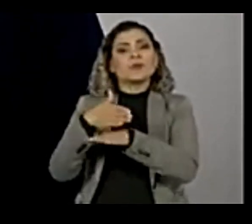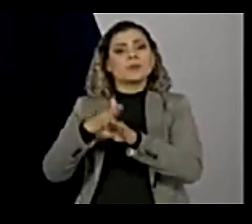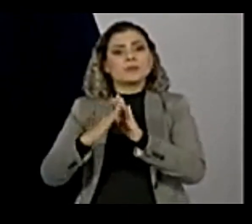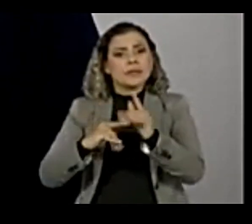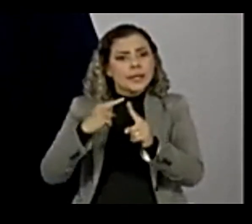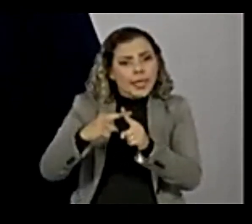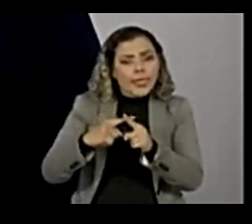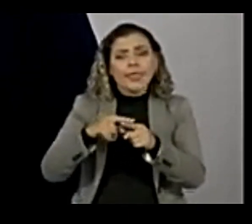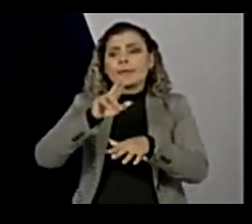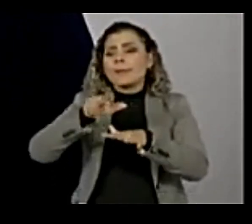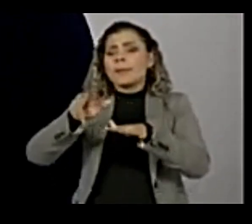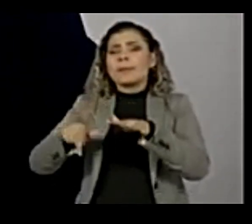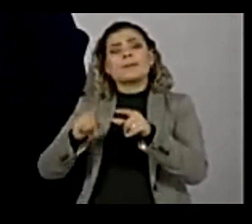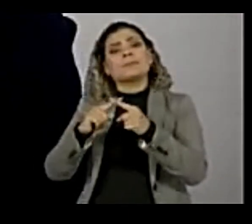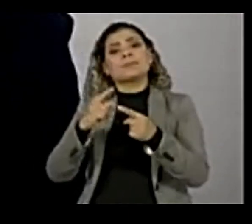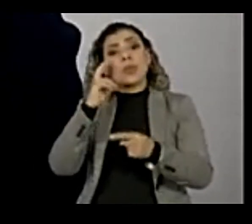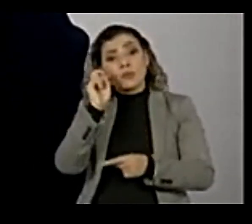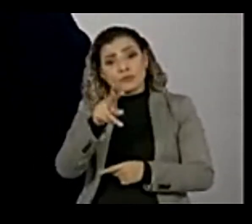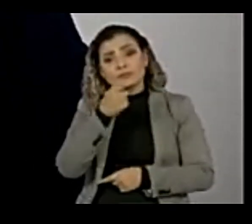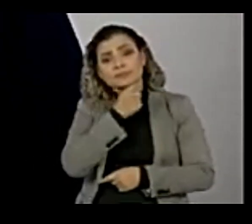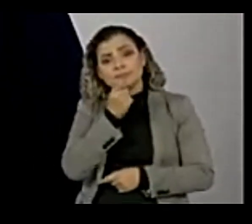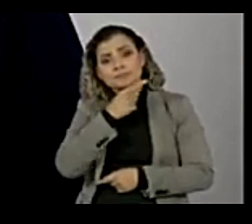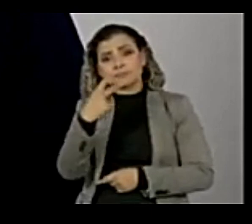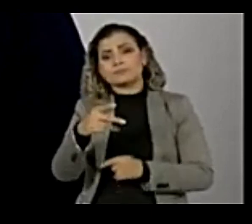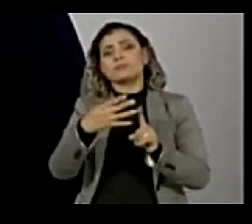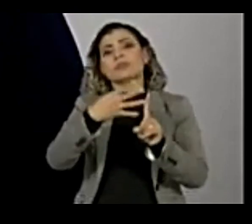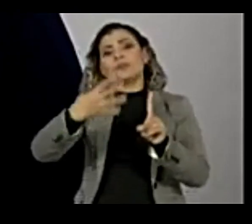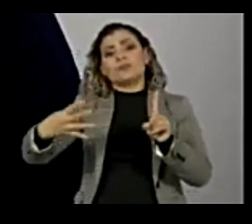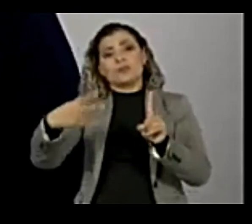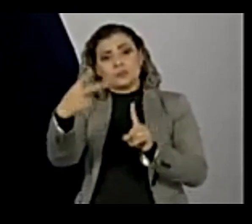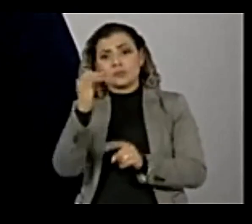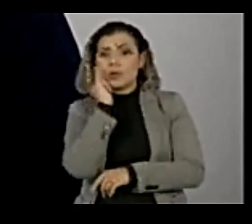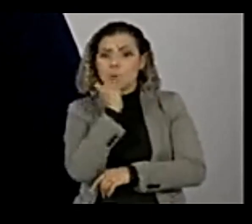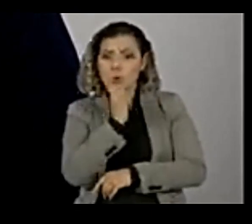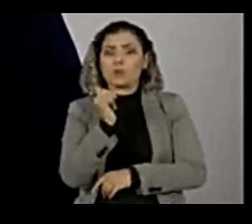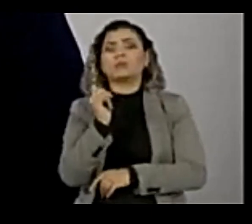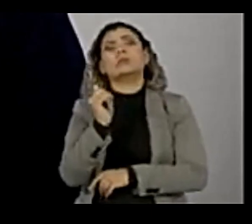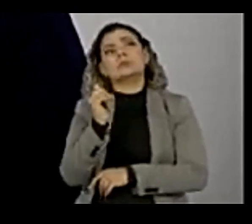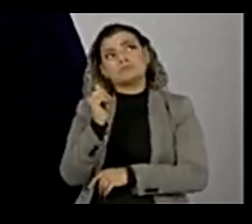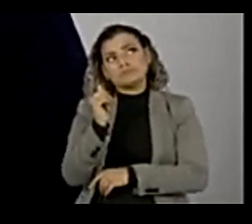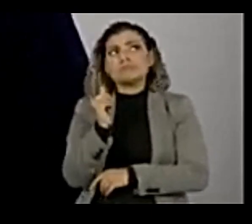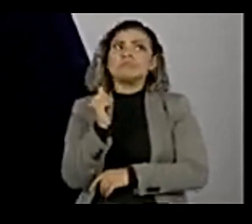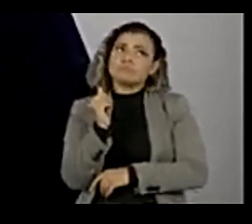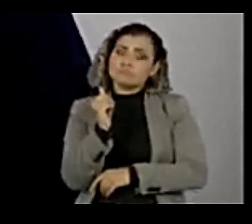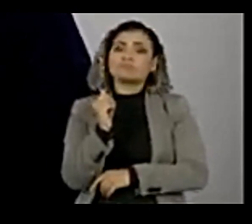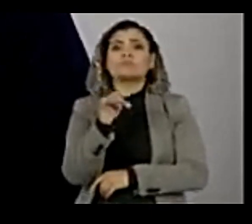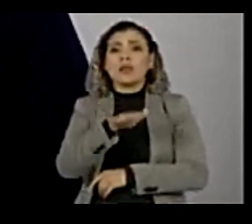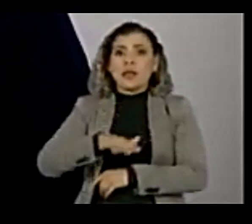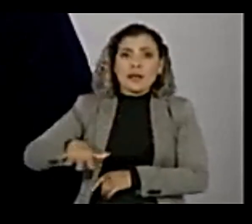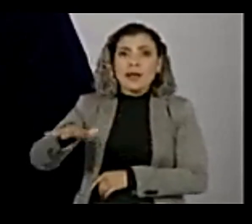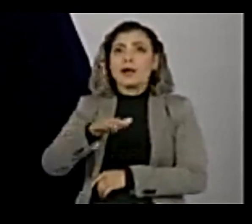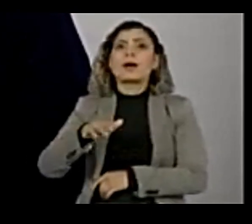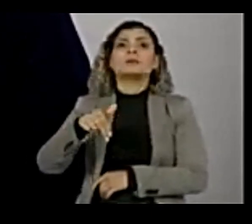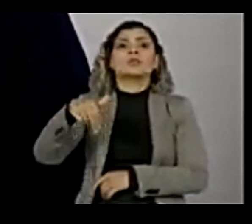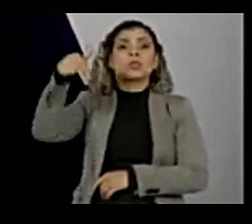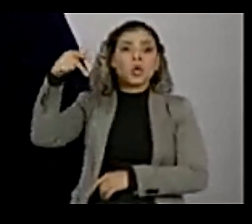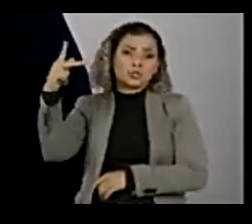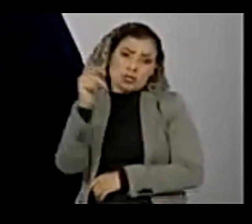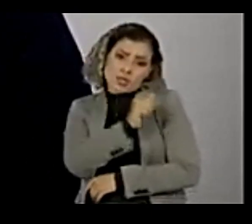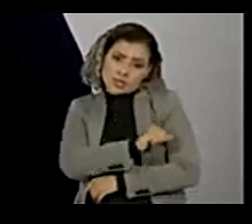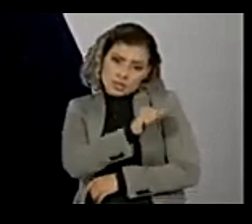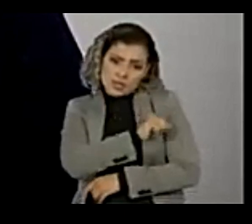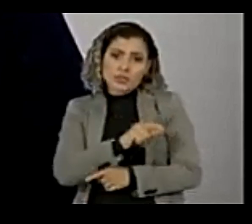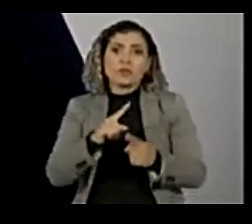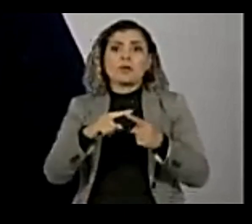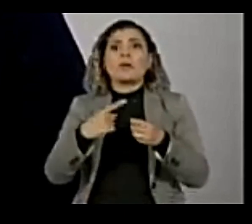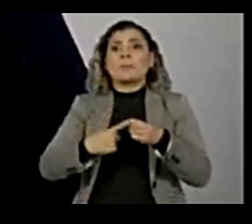igreja. Eu assisti seu stand-up na Netflix e lá você conta que você veio dessa região da zona norte do Rio, de